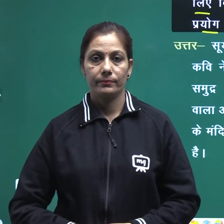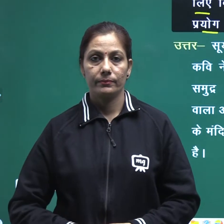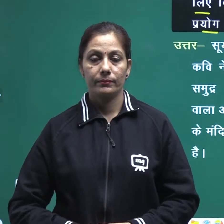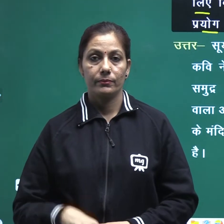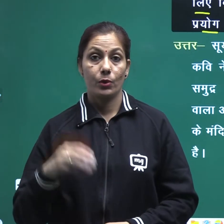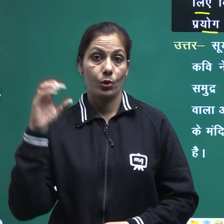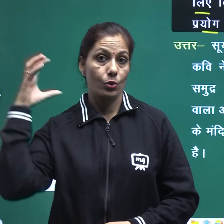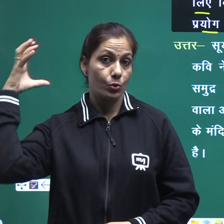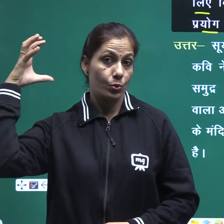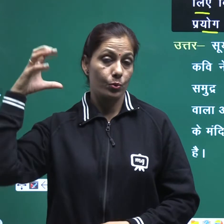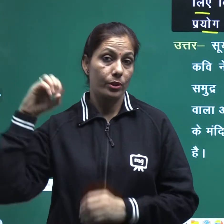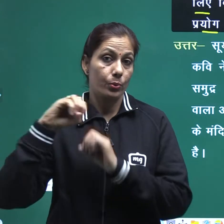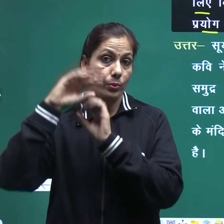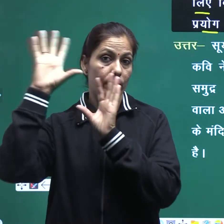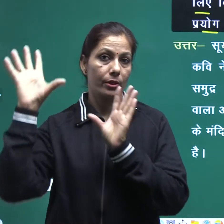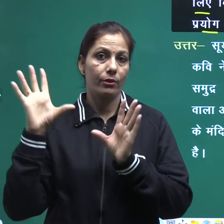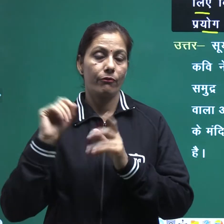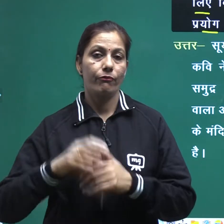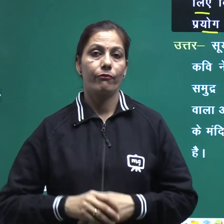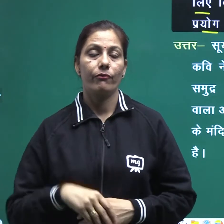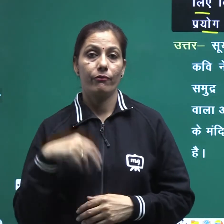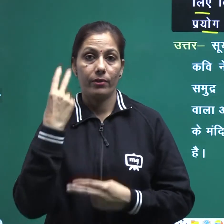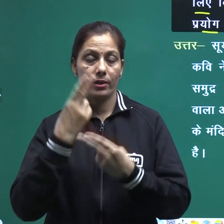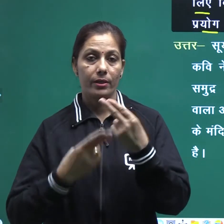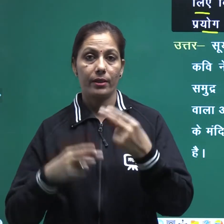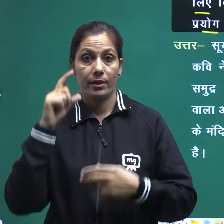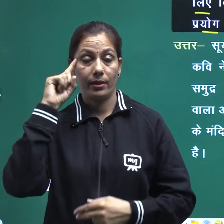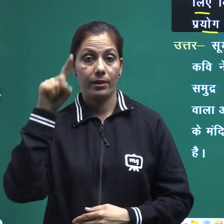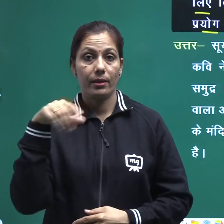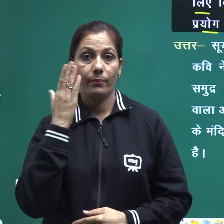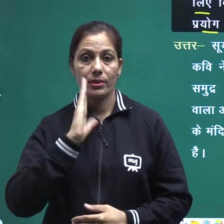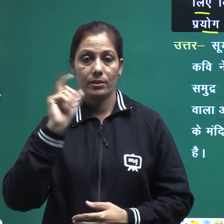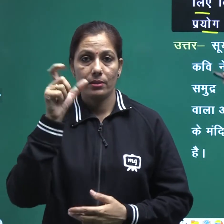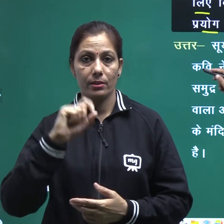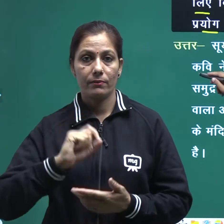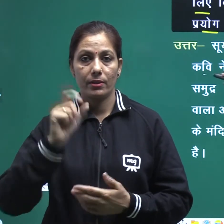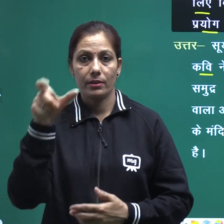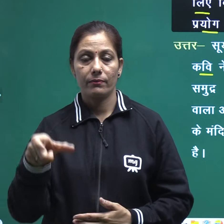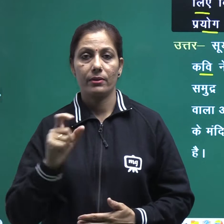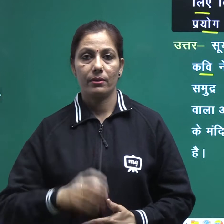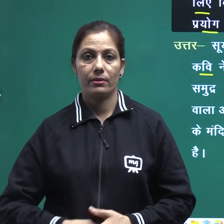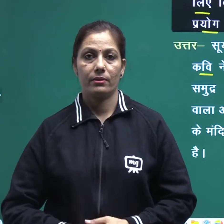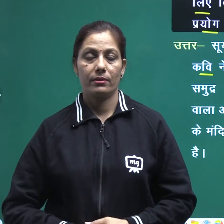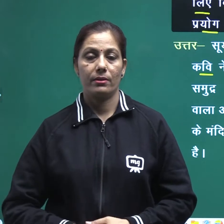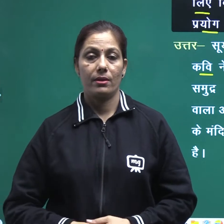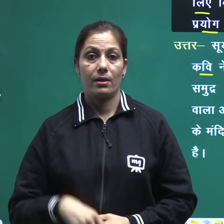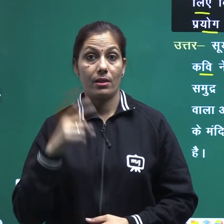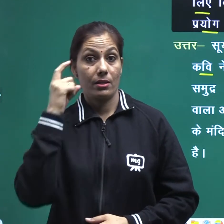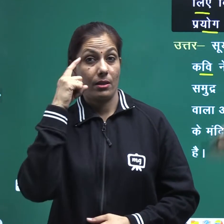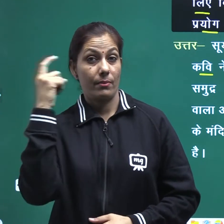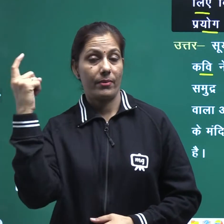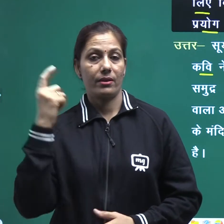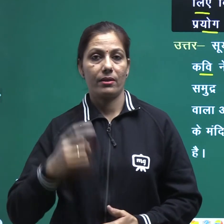सूर्या वर्णन के लिए एक कवि ने की कल्पना की है